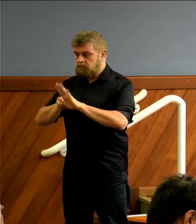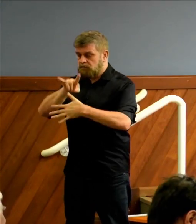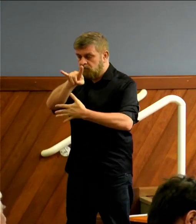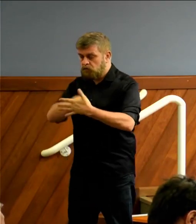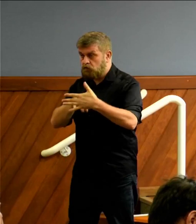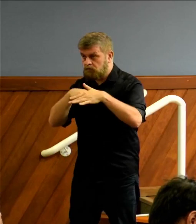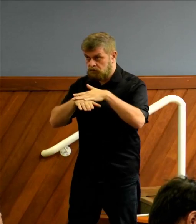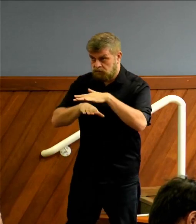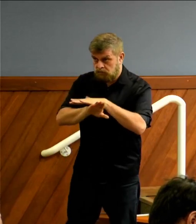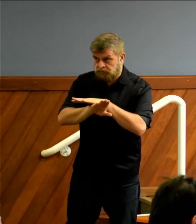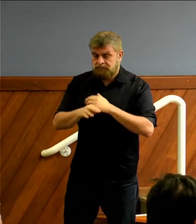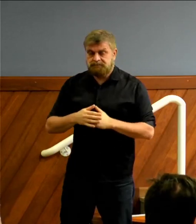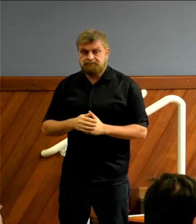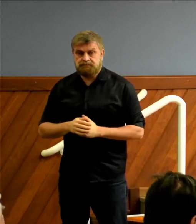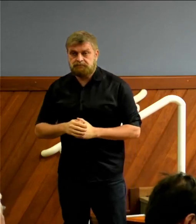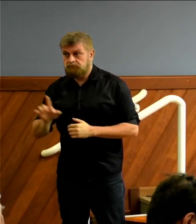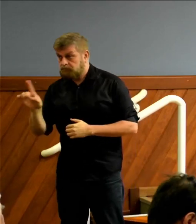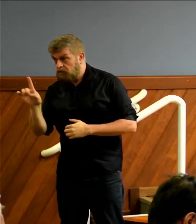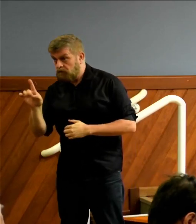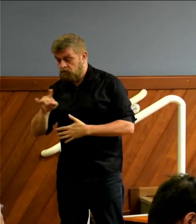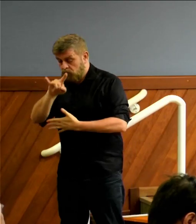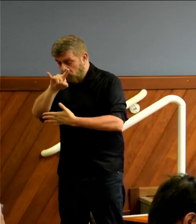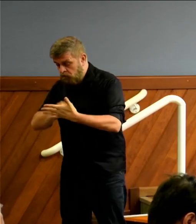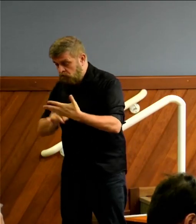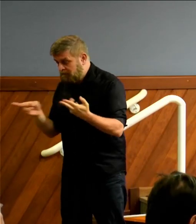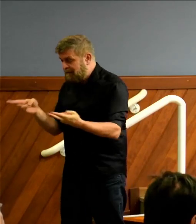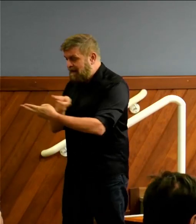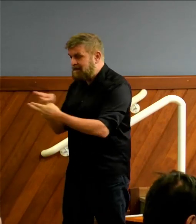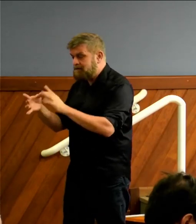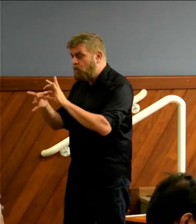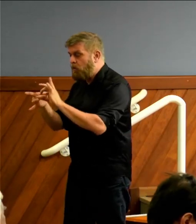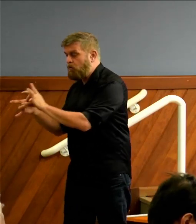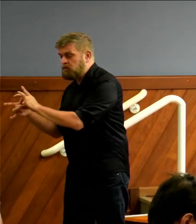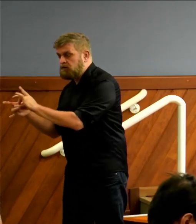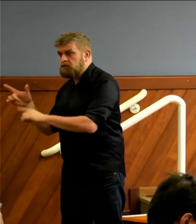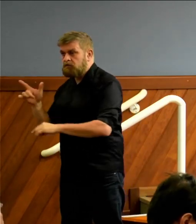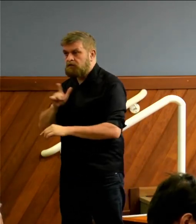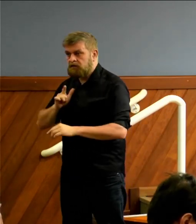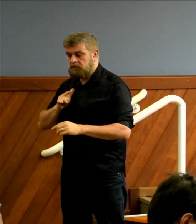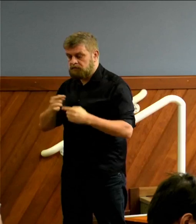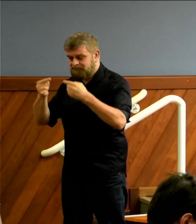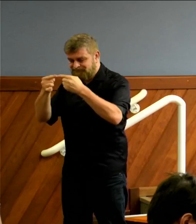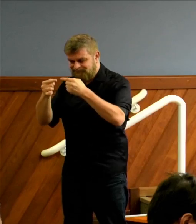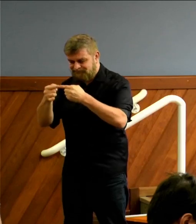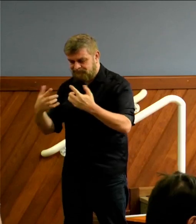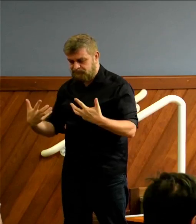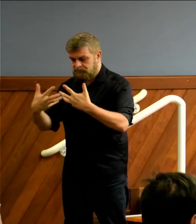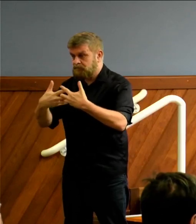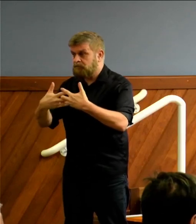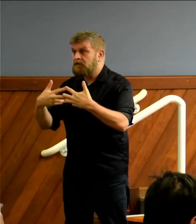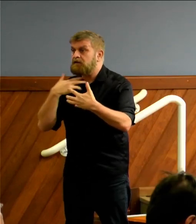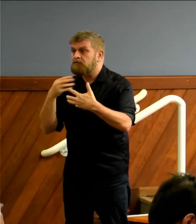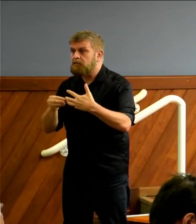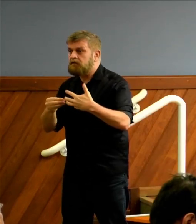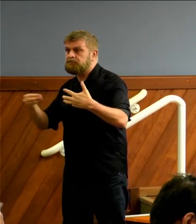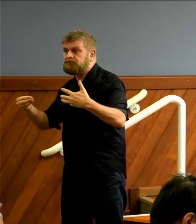de arquivo, não. O documento, na sua relação contextual, ele existe de mão dada com o outro. E não isolado, igual o